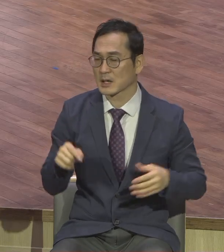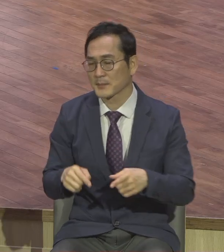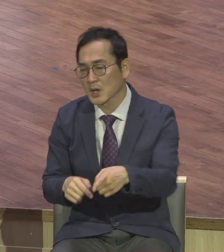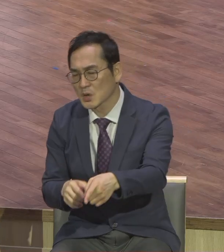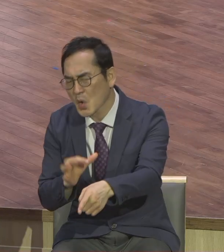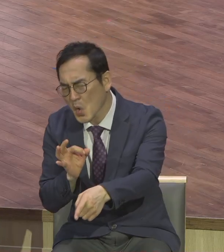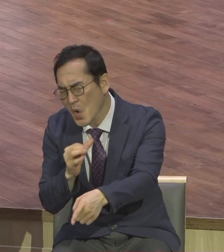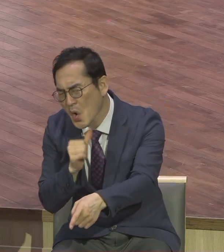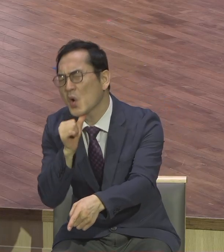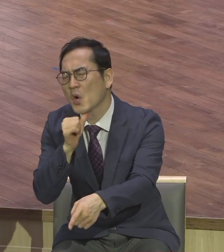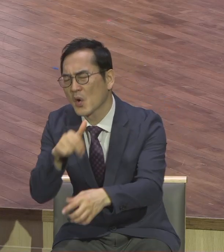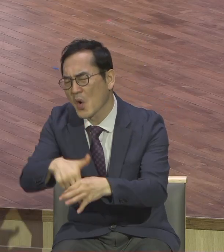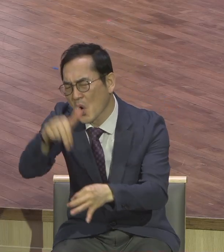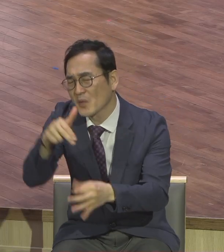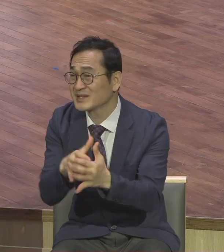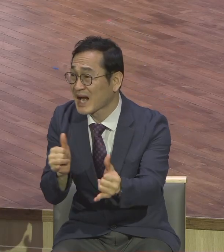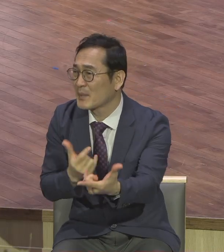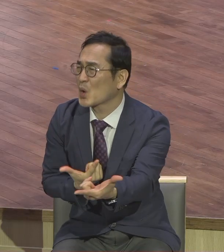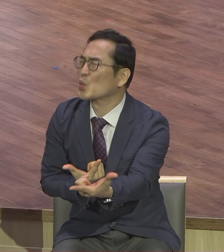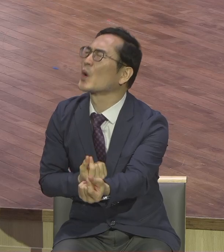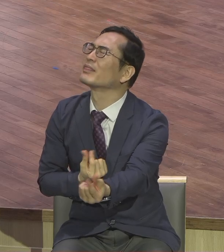하나도 없는 사람하고 똑같다.